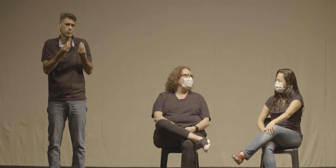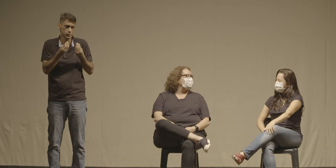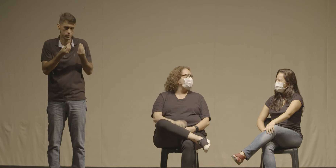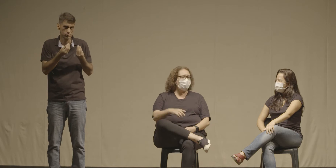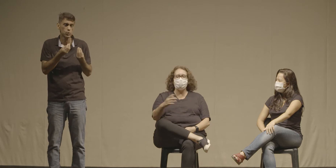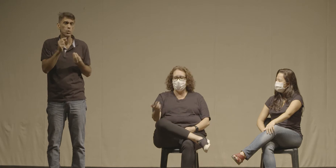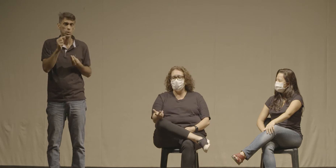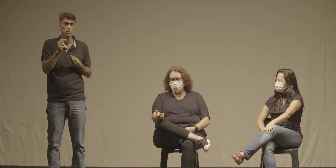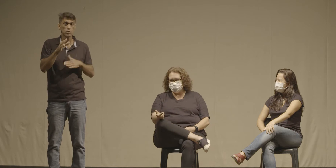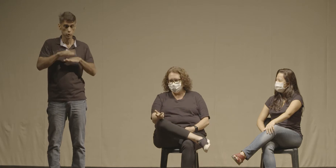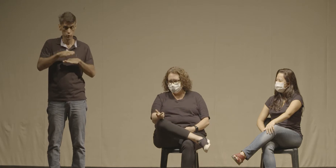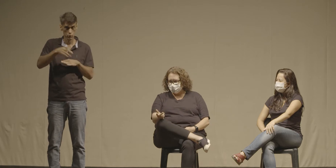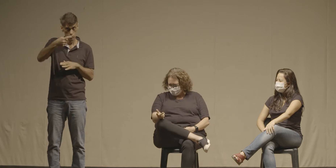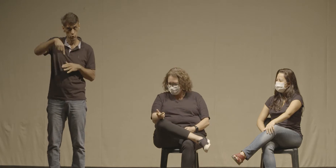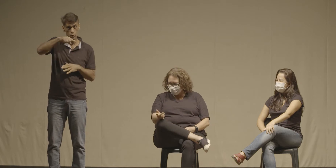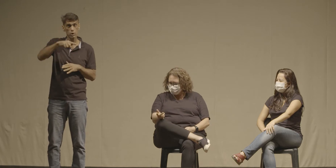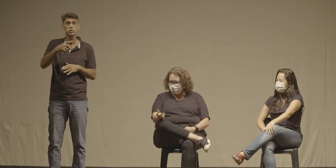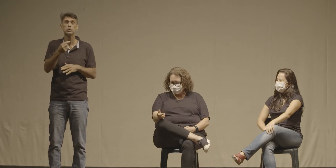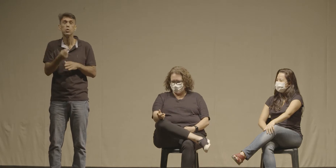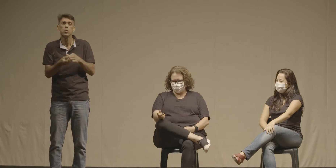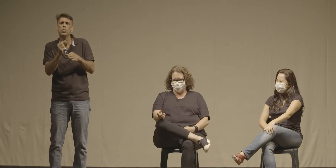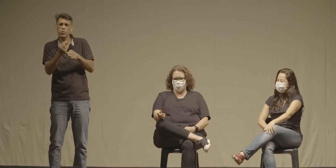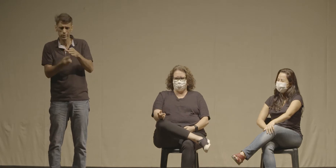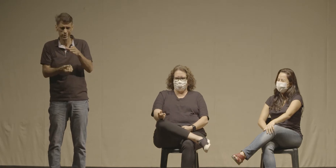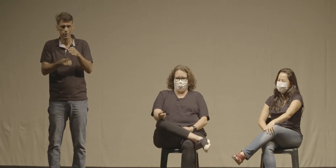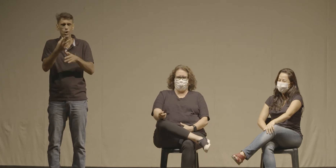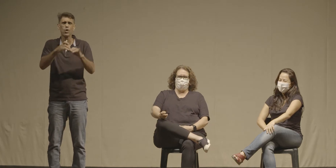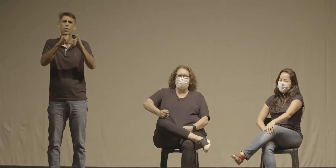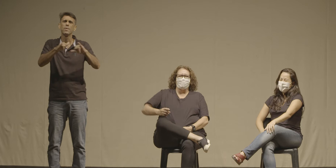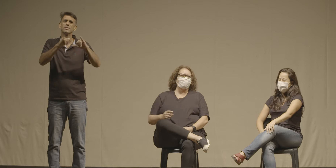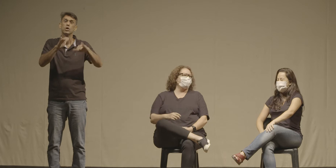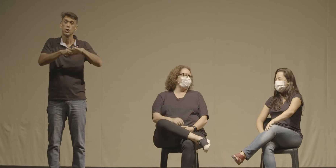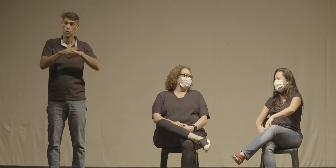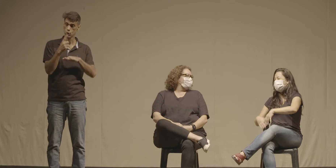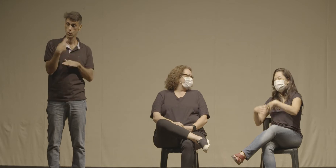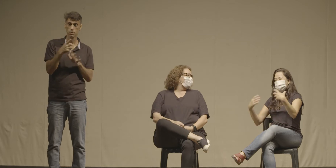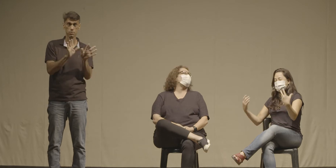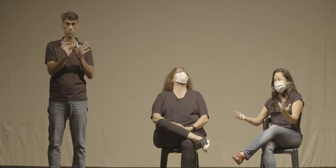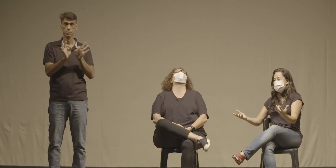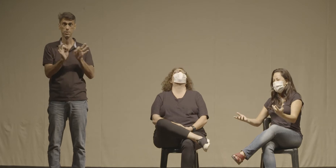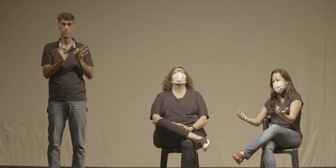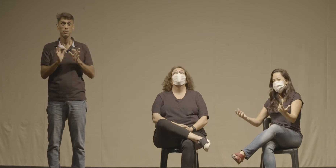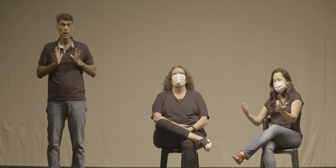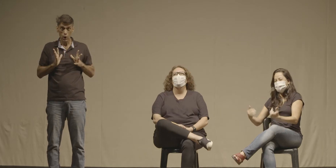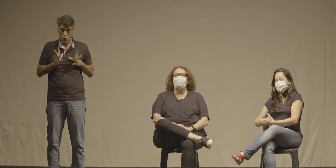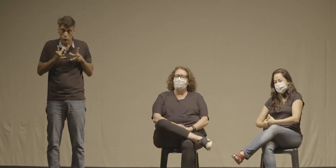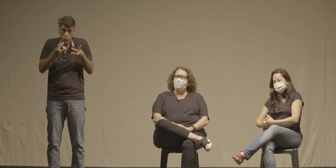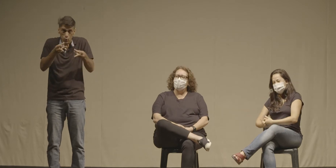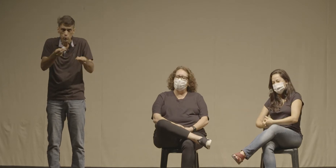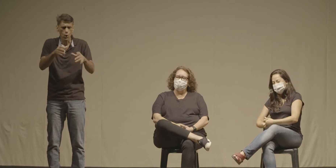foi, nós criamos os comerciais de época. Então, assim, todos os comerciais